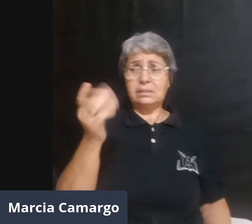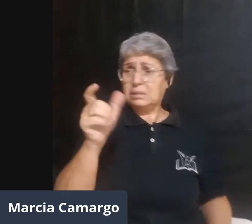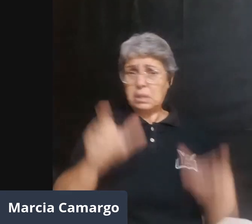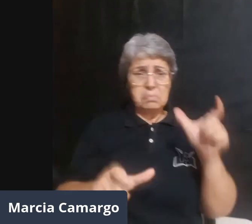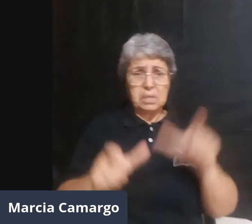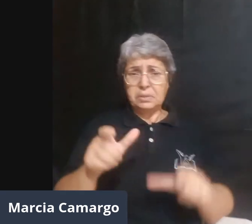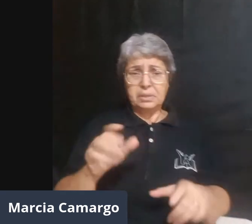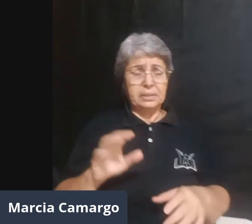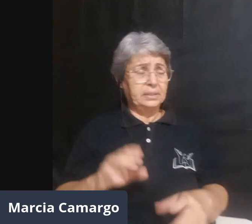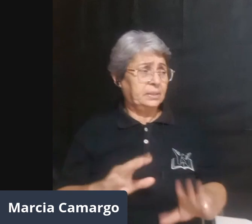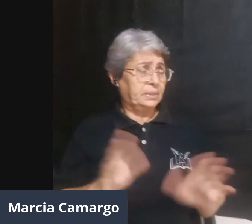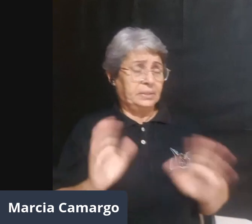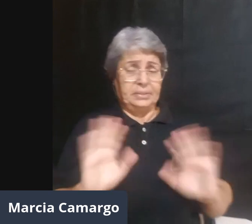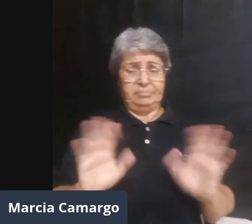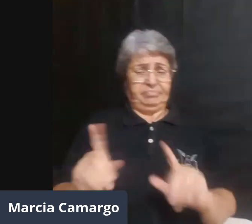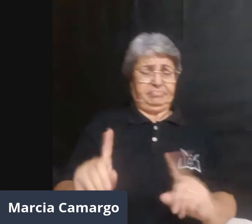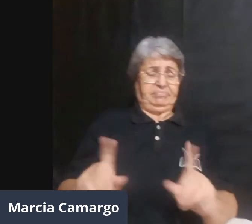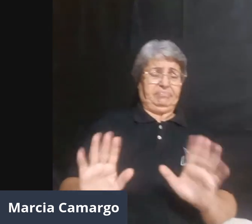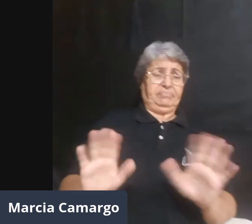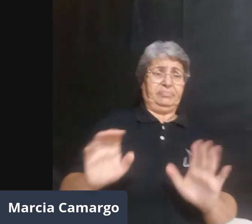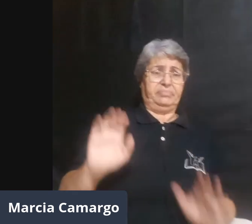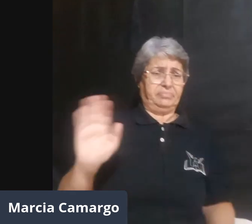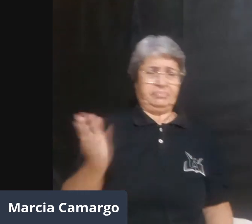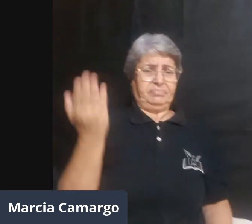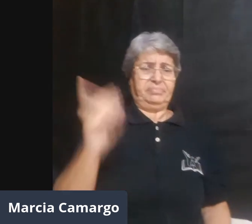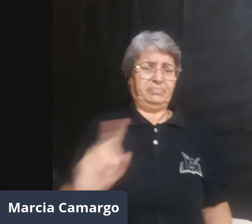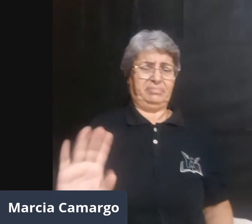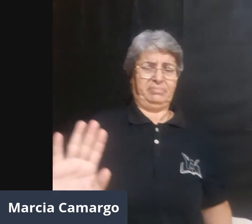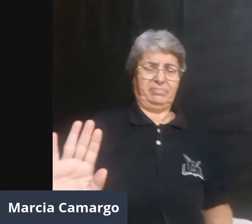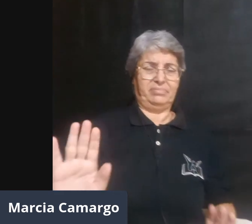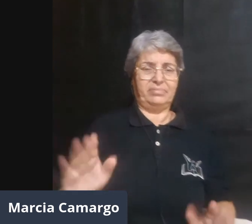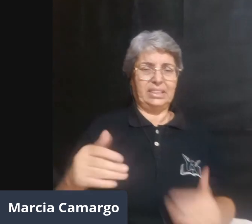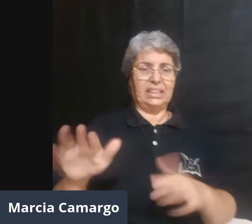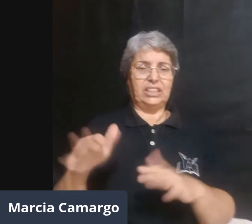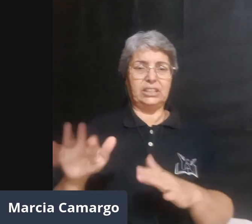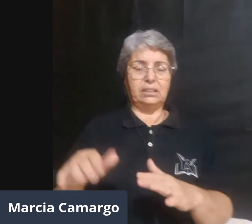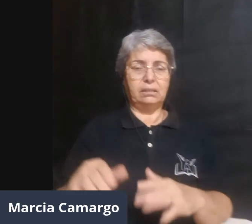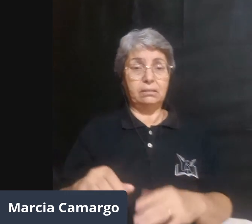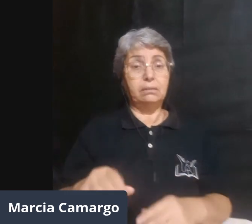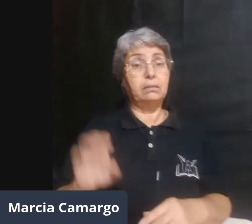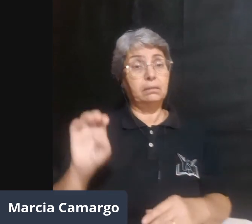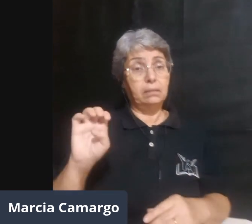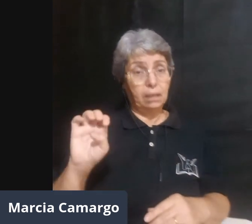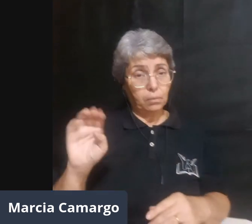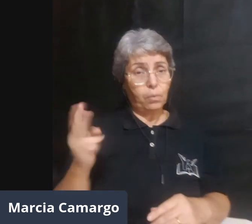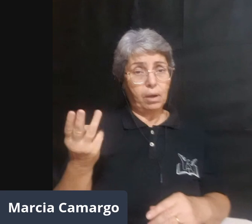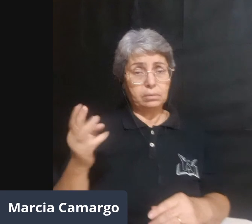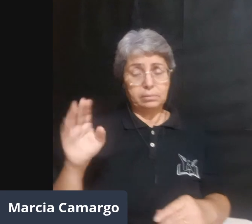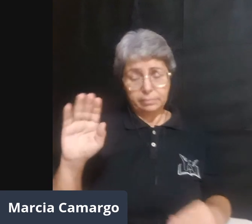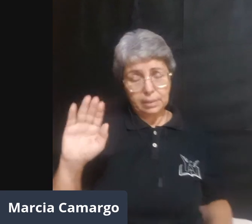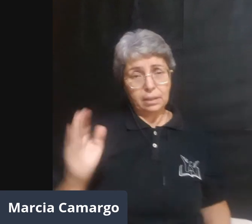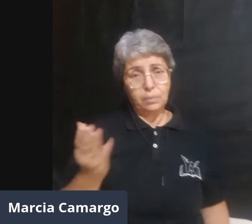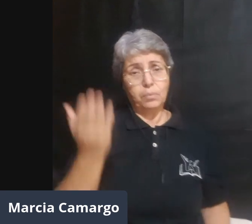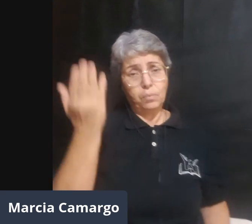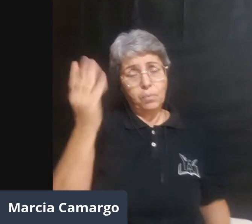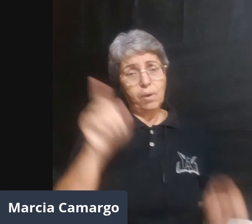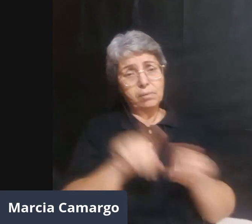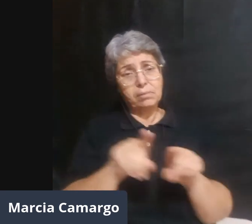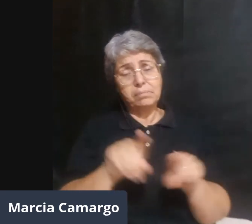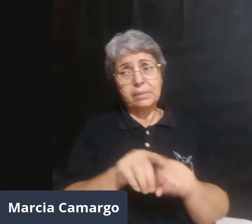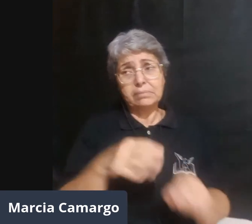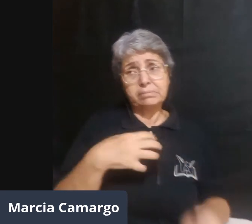ela sofreu durante toda a sua vida. Apesar de serem muitas vezes forçados a reconhecer a autoridade divina da